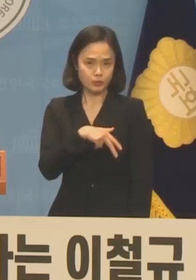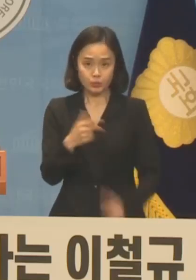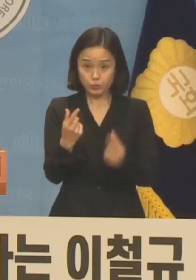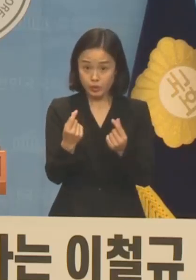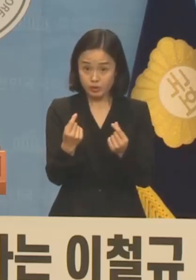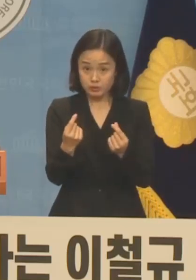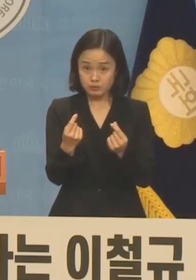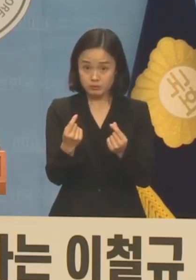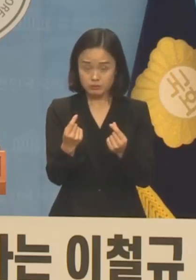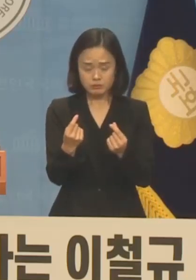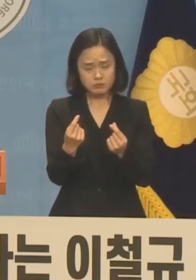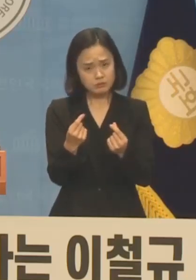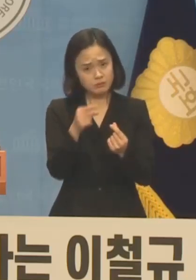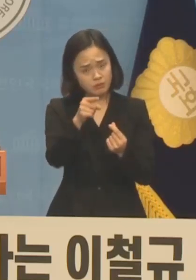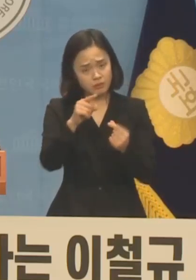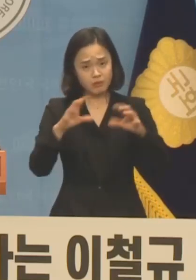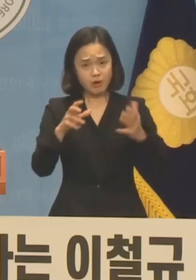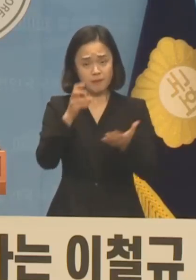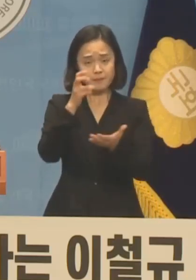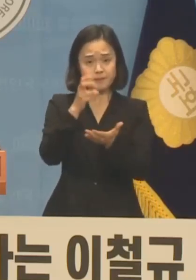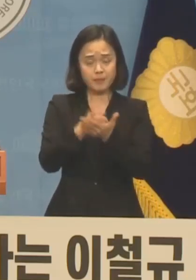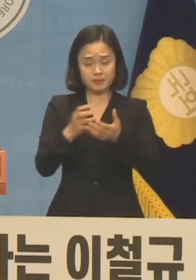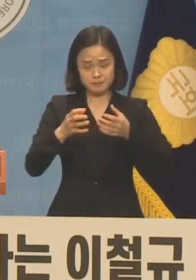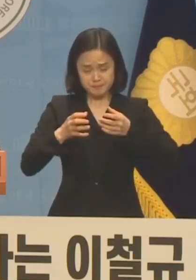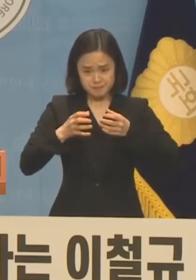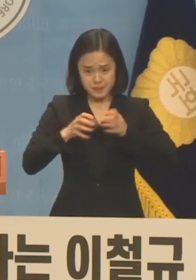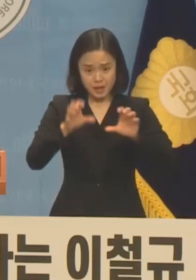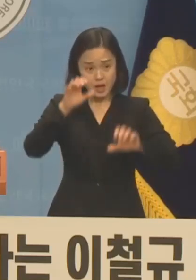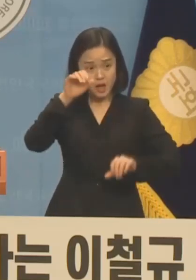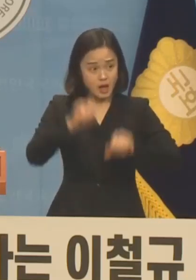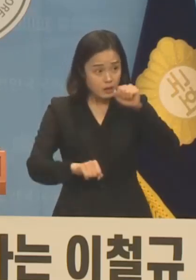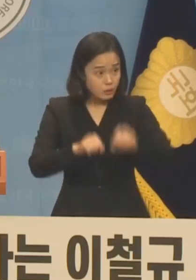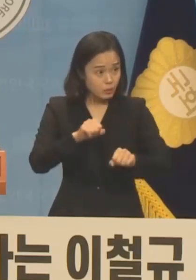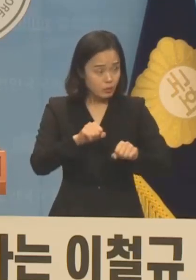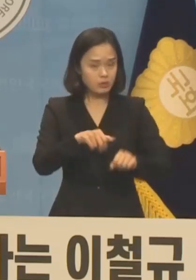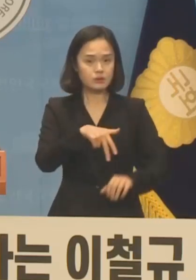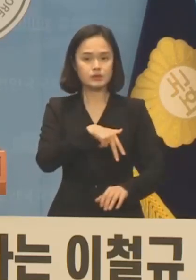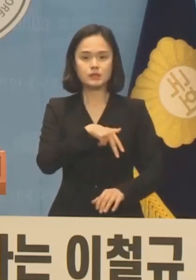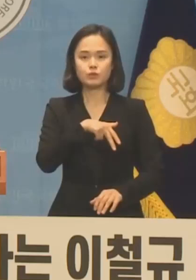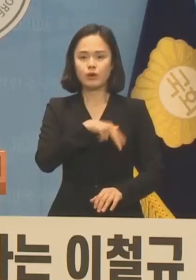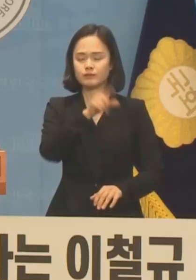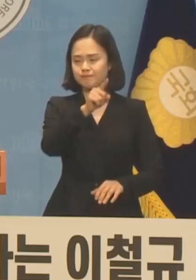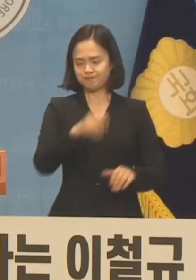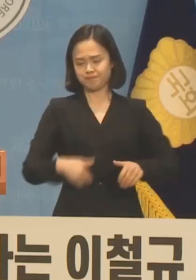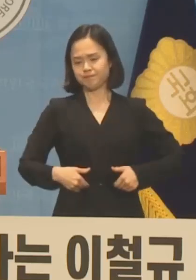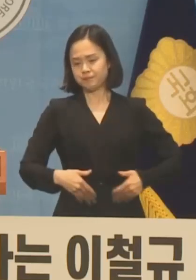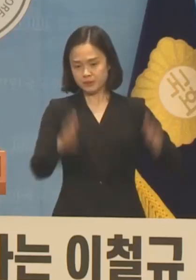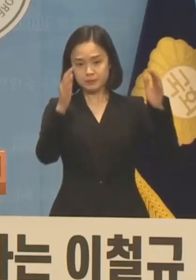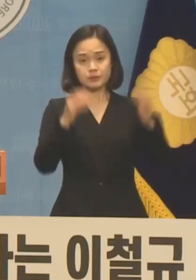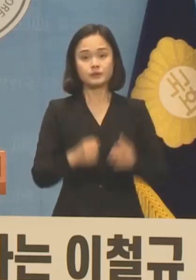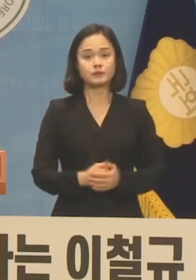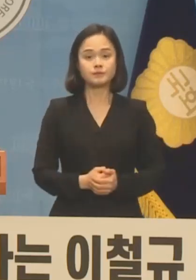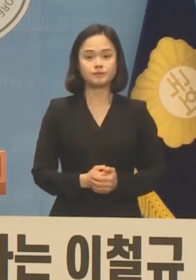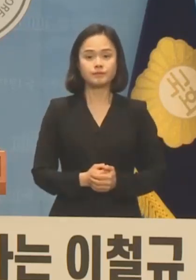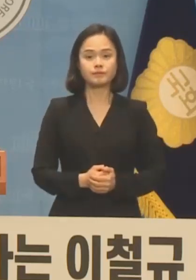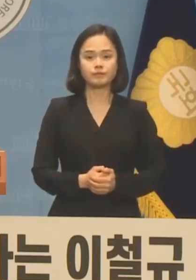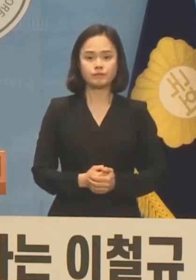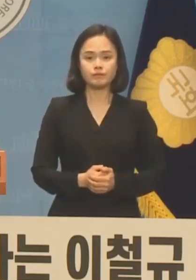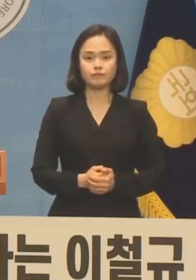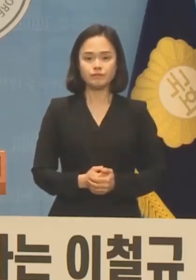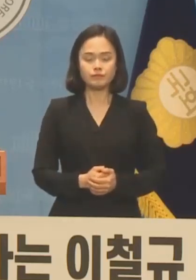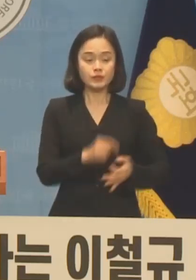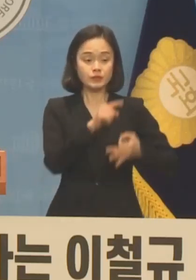헌법을 파괴한다면 그런 국회의원은 필요 없다. 공조본은 지체 없이 내란 수괴범